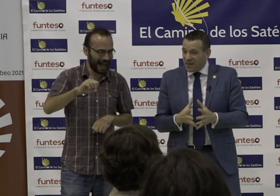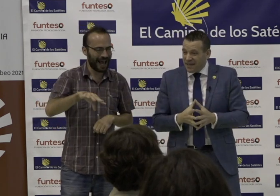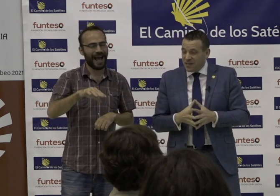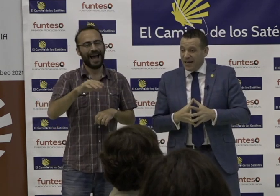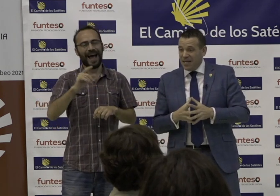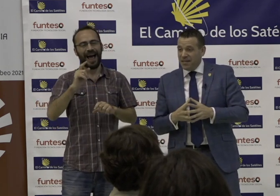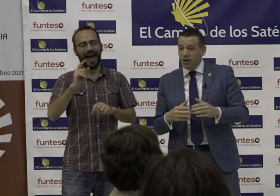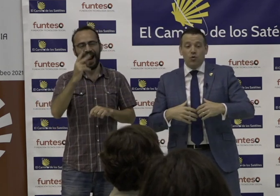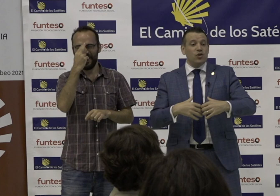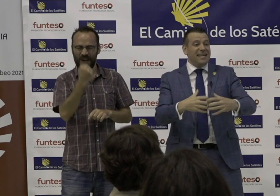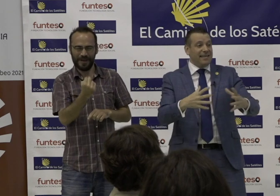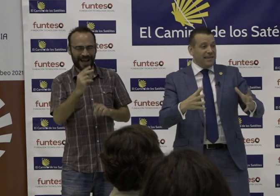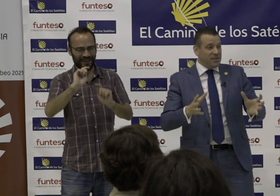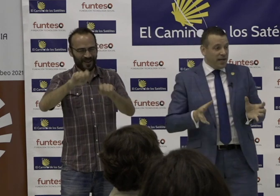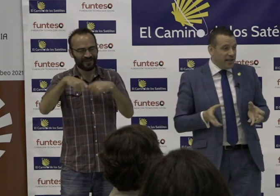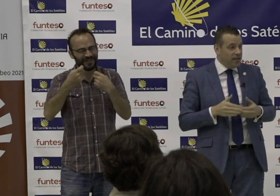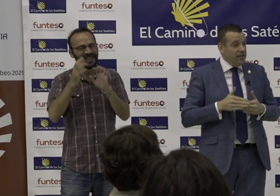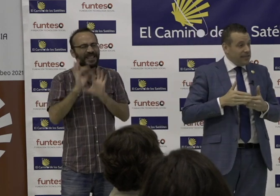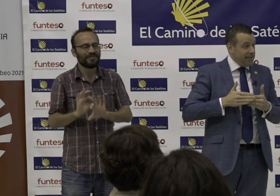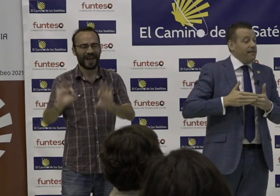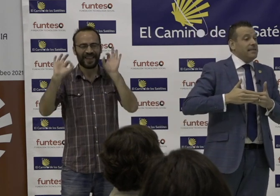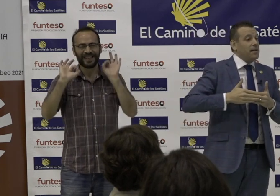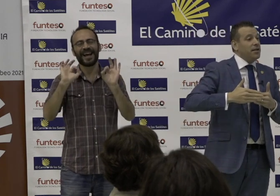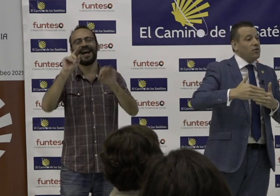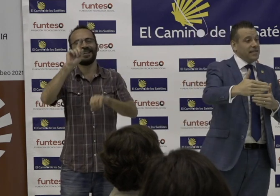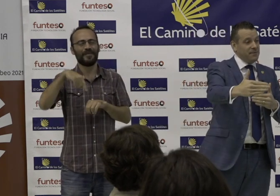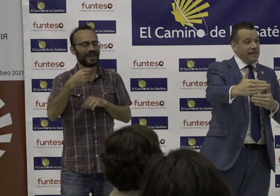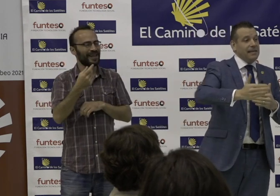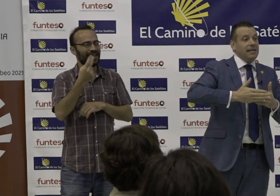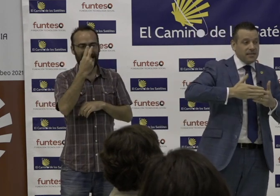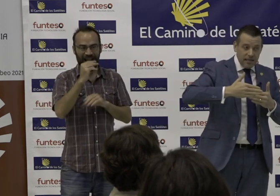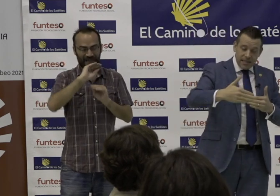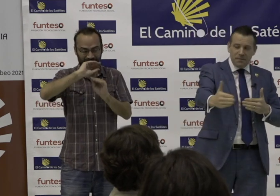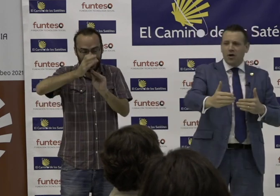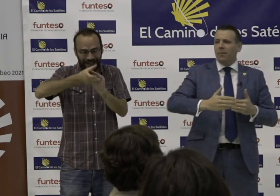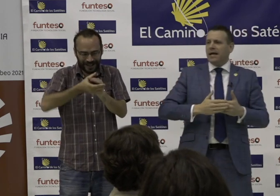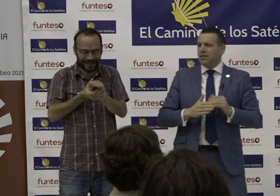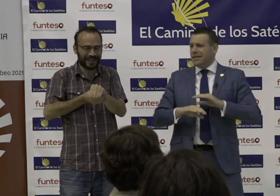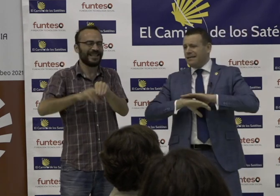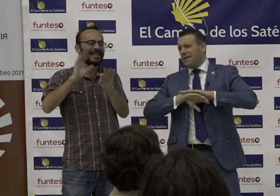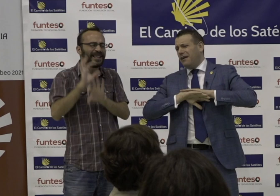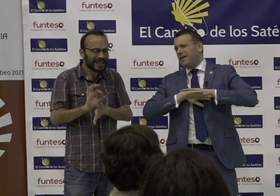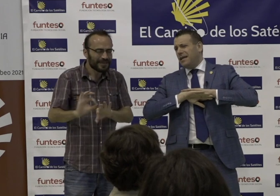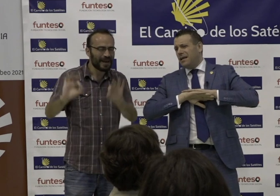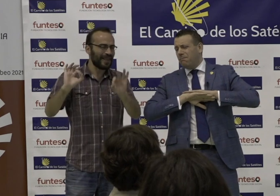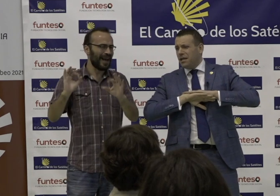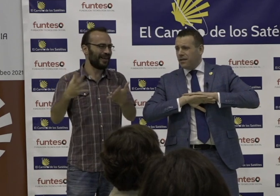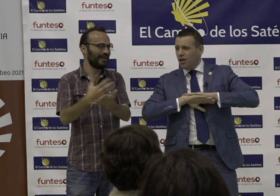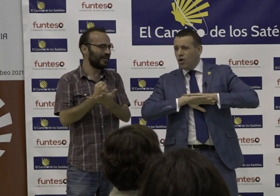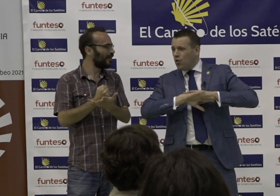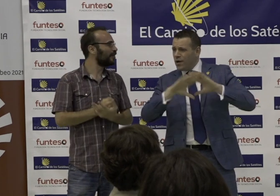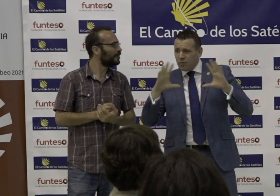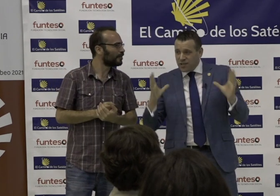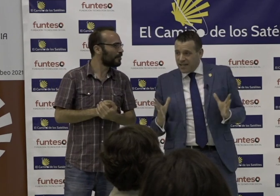zapatillas especiales para caminar, unos calcetines para ir, si necesitaba ir con esas plantillas, también comprarlas. Es decir, al final me